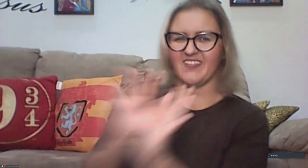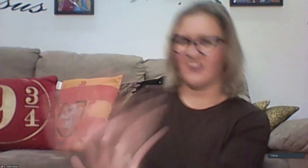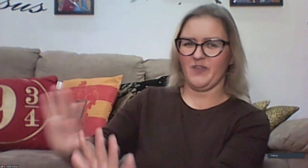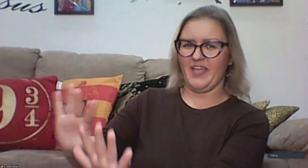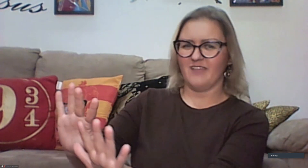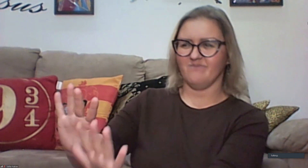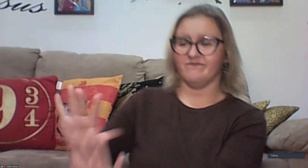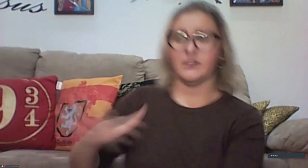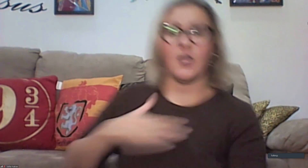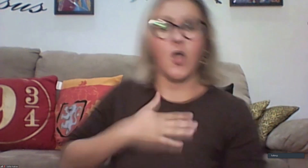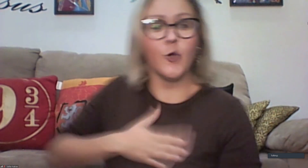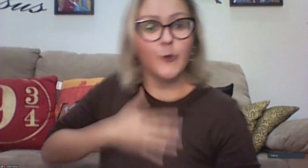gostar.